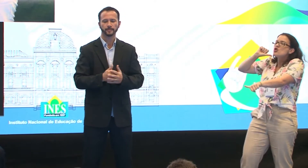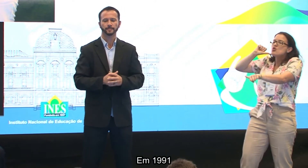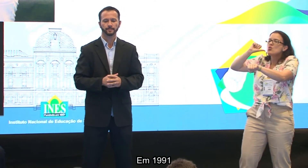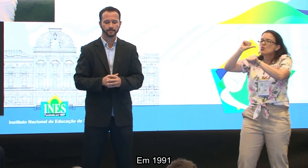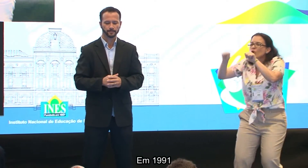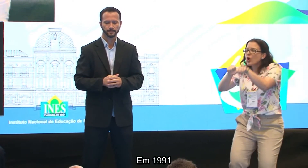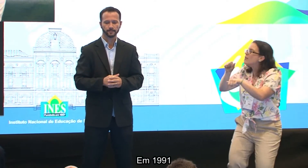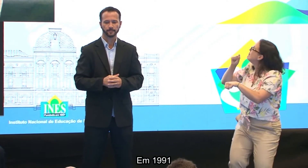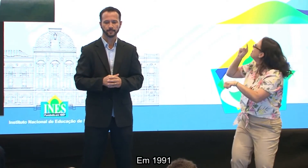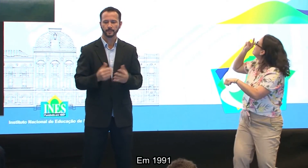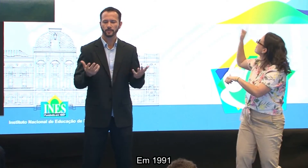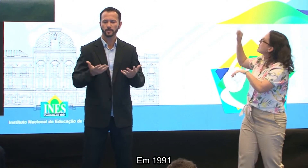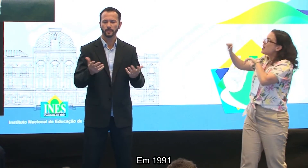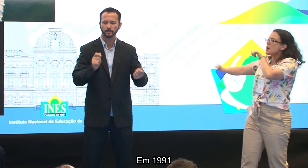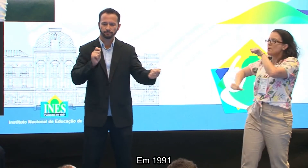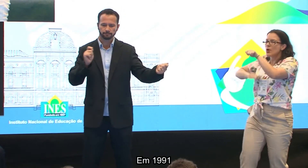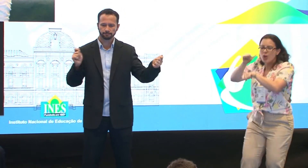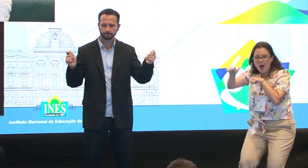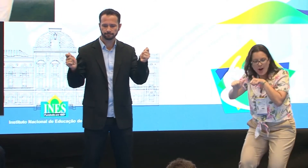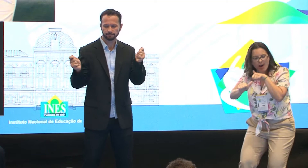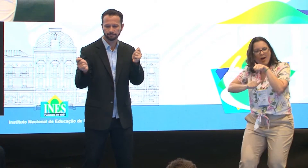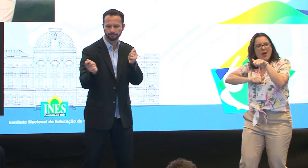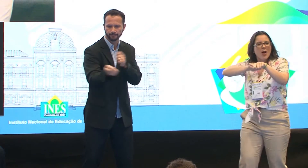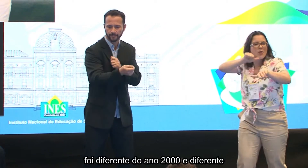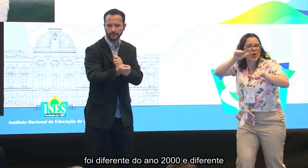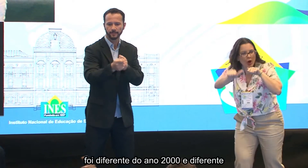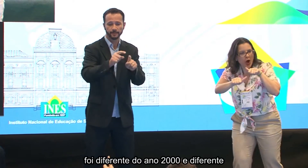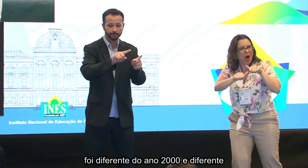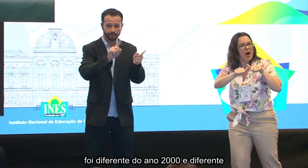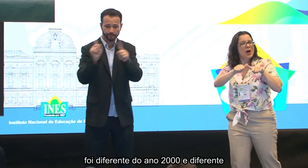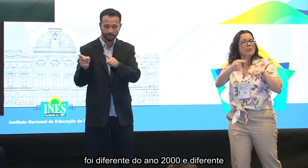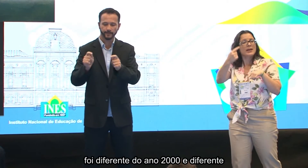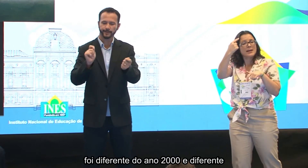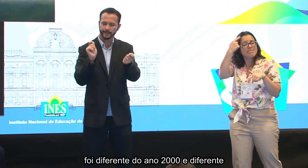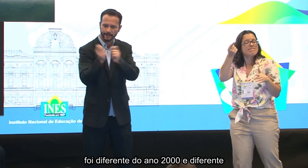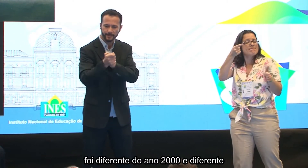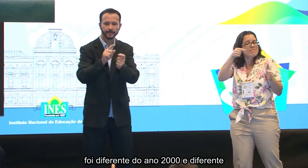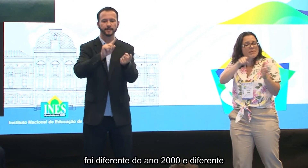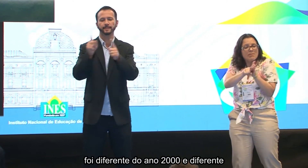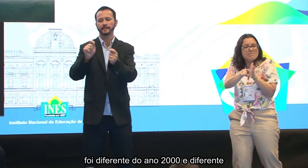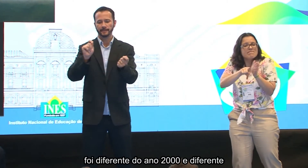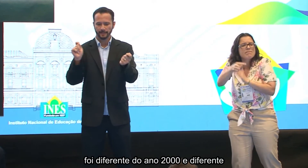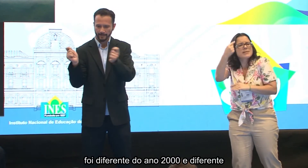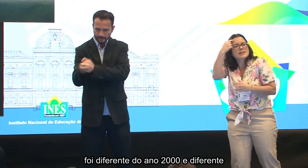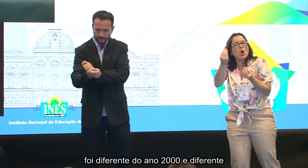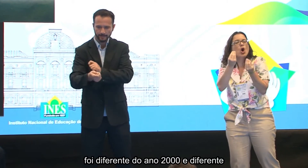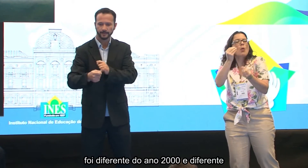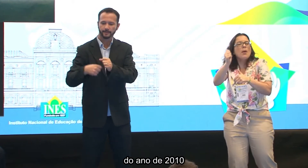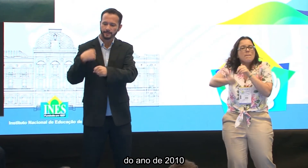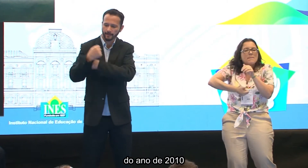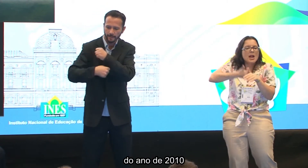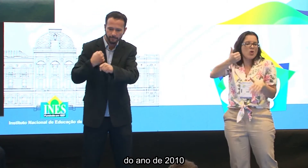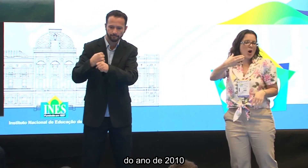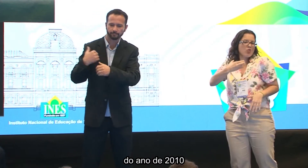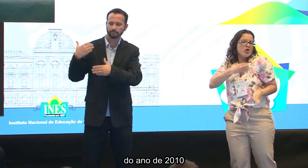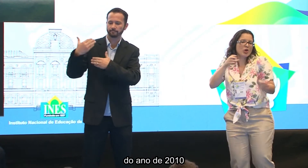Em 1991, foi diferente do ano 2000 e diferente de